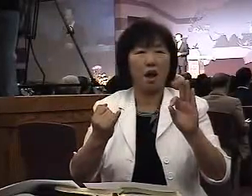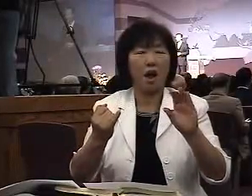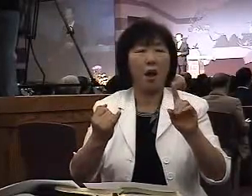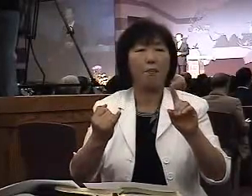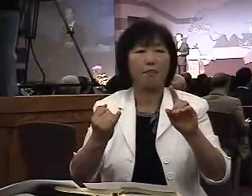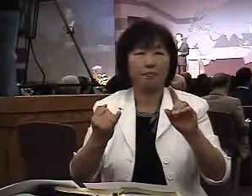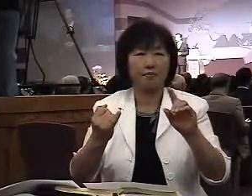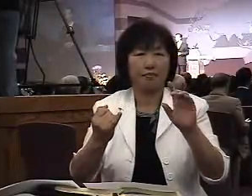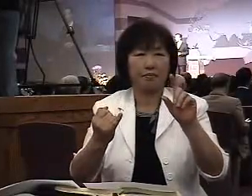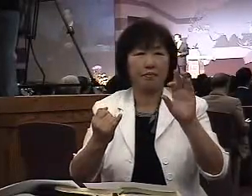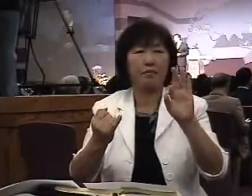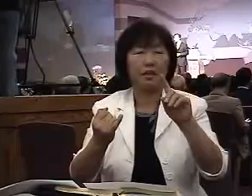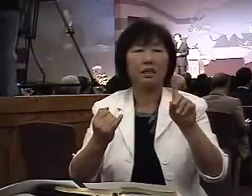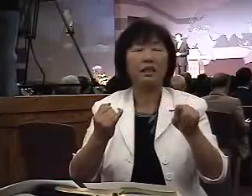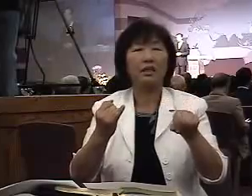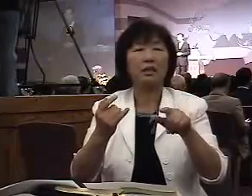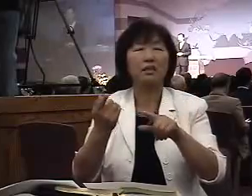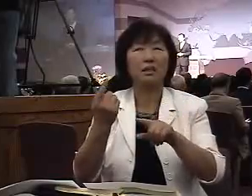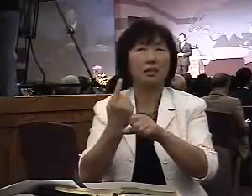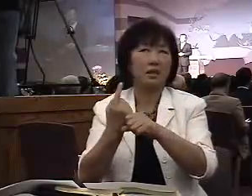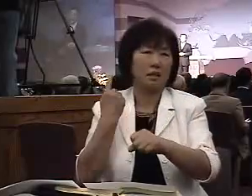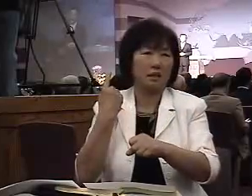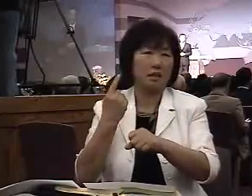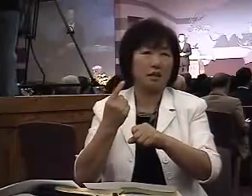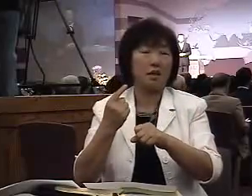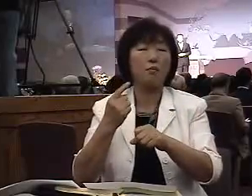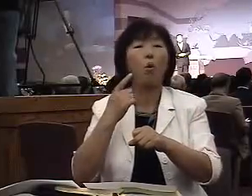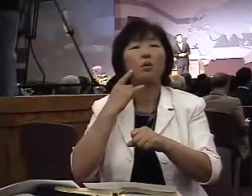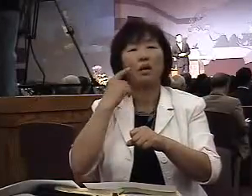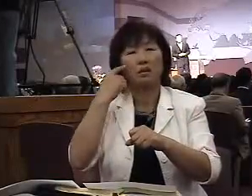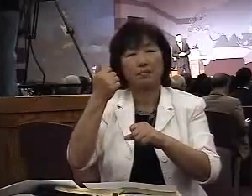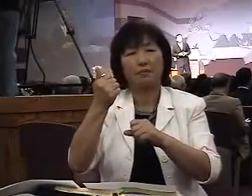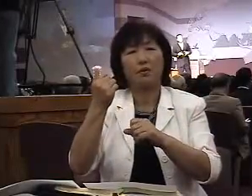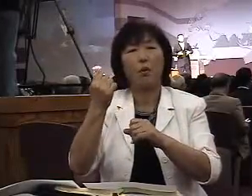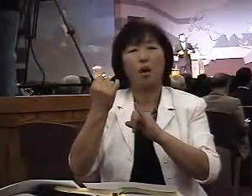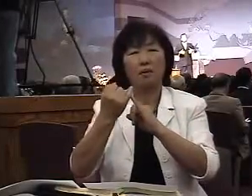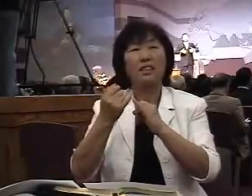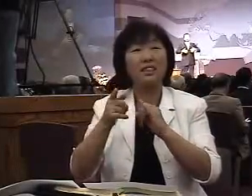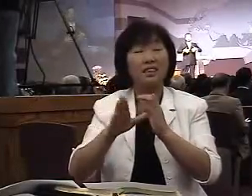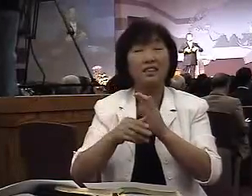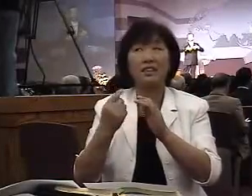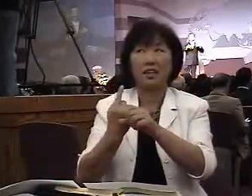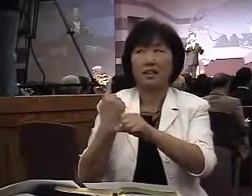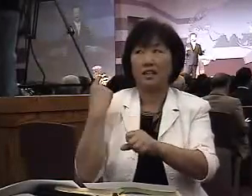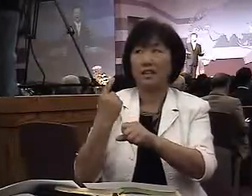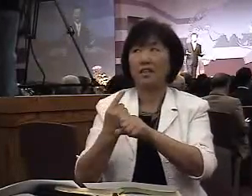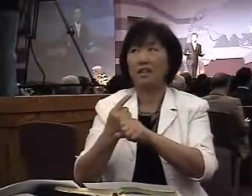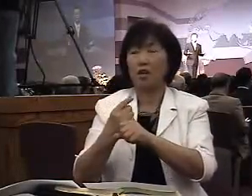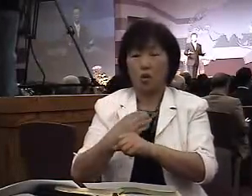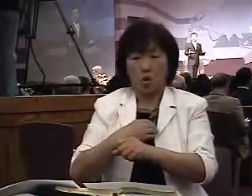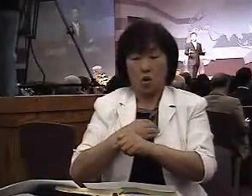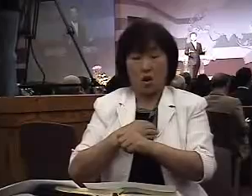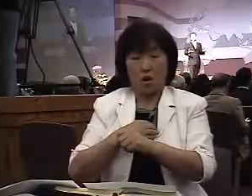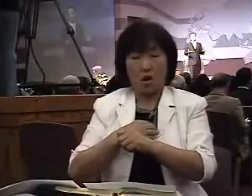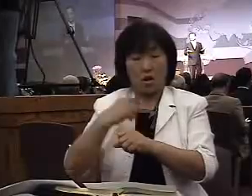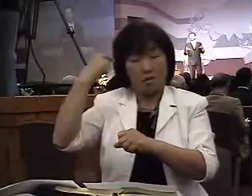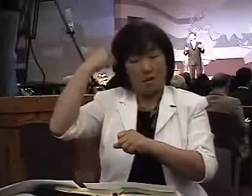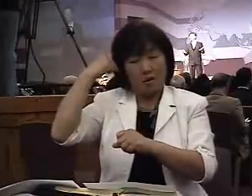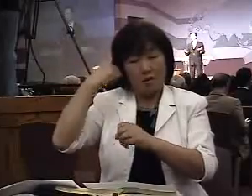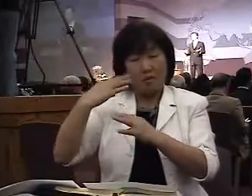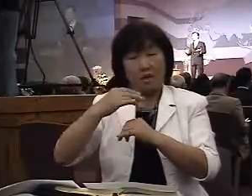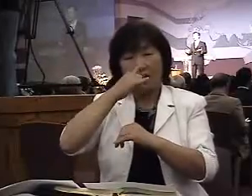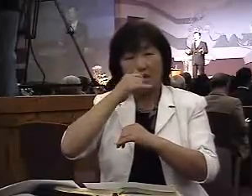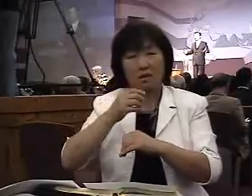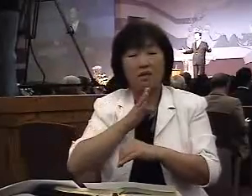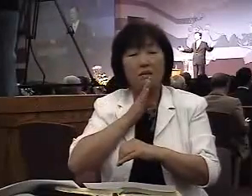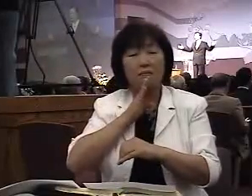아닙니다. 사역적으로도 굉장히 힘든 때였어요. 개인적인 일이지만 참 위기감을 많이 느끼고 참